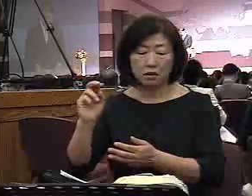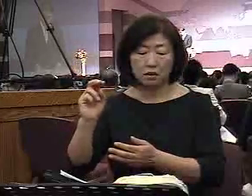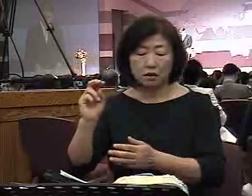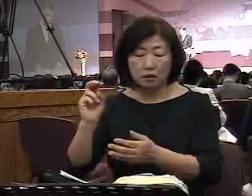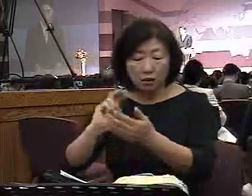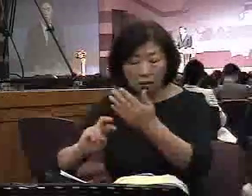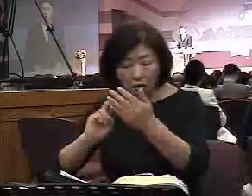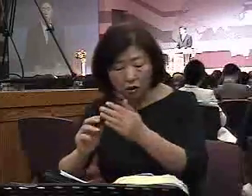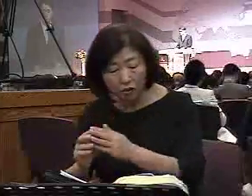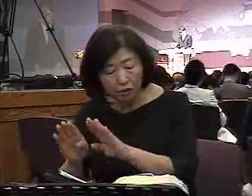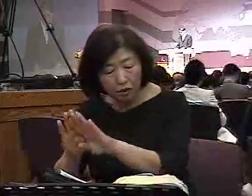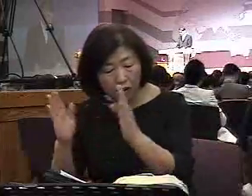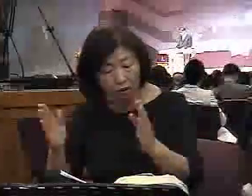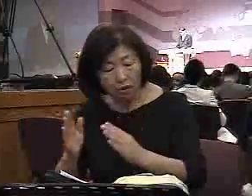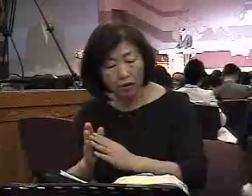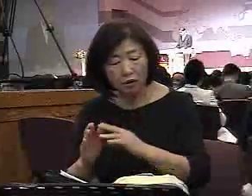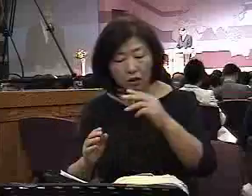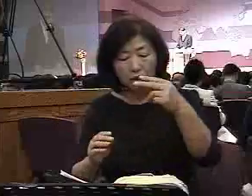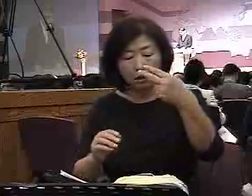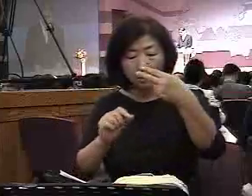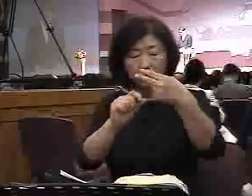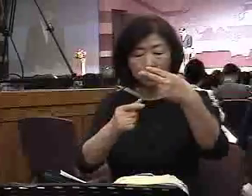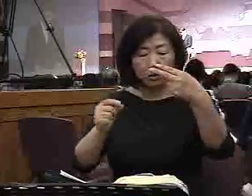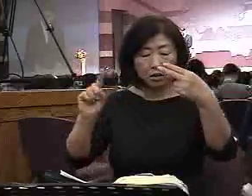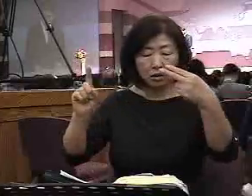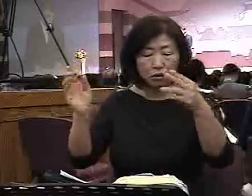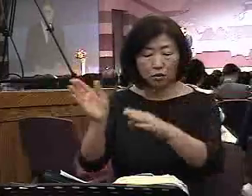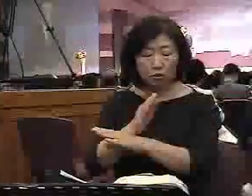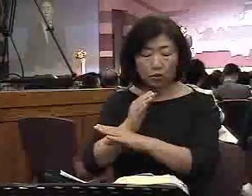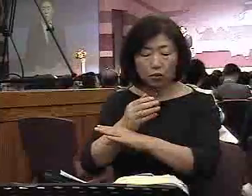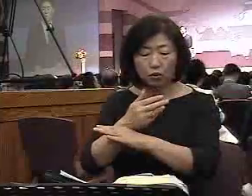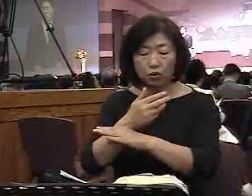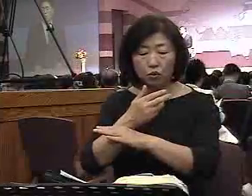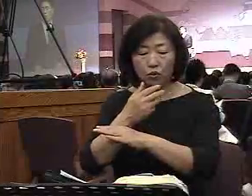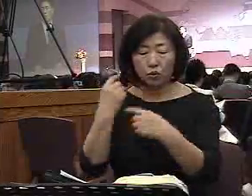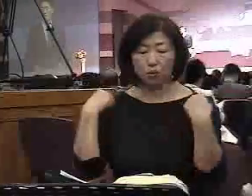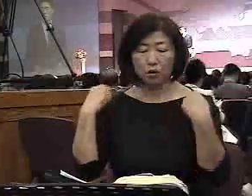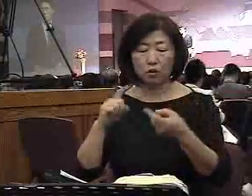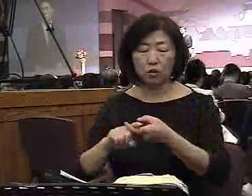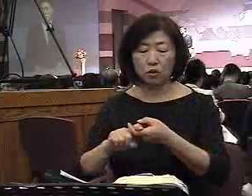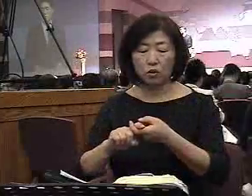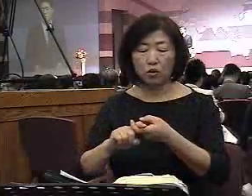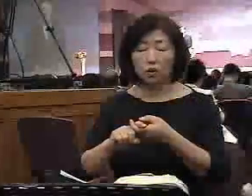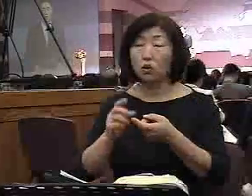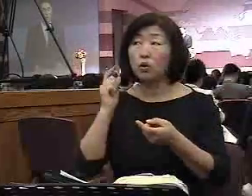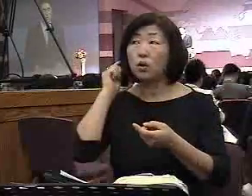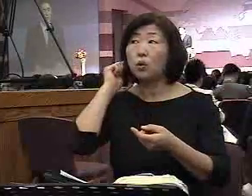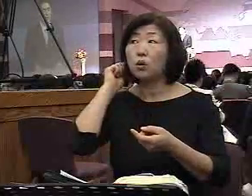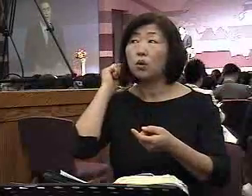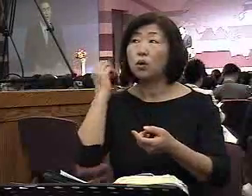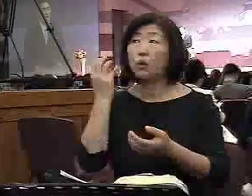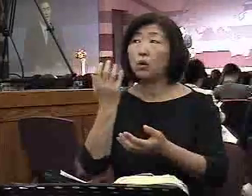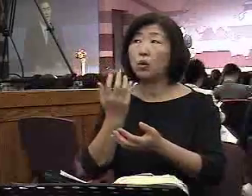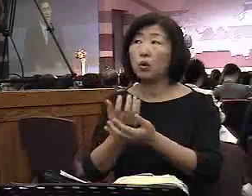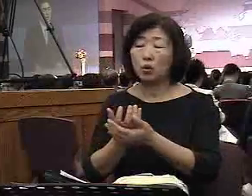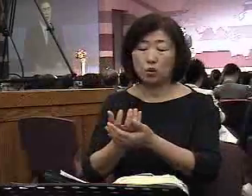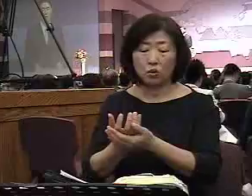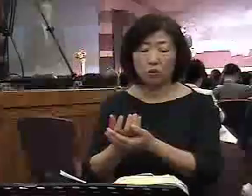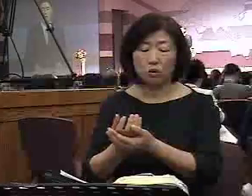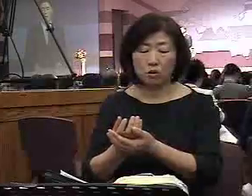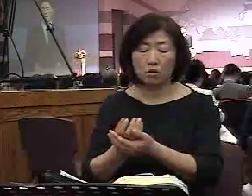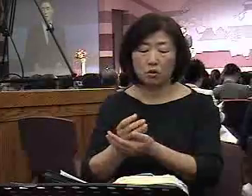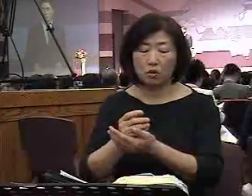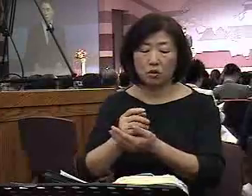교실을 개강합니다. 2월 2일부터 진행되는데요. 스페니쉬와 중국어 또 강사로 섬기실 분도 모집합니다. 이